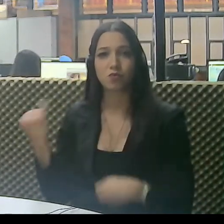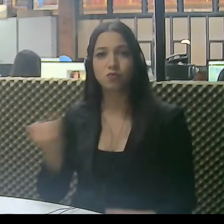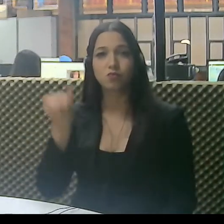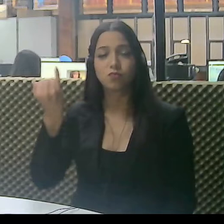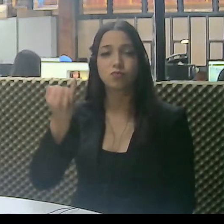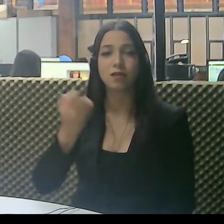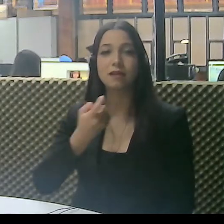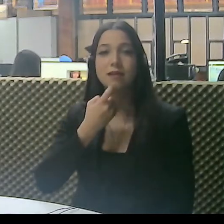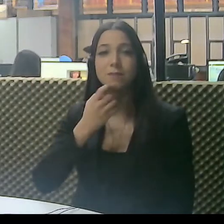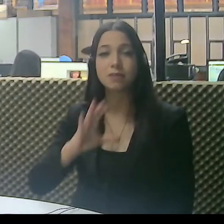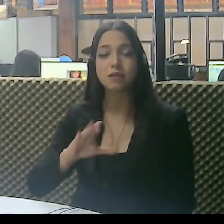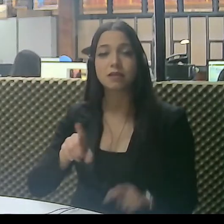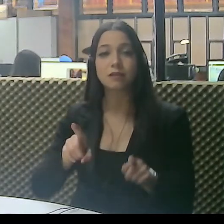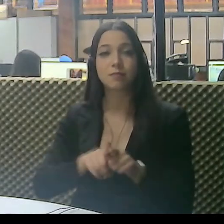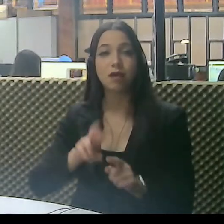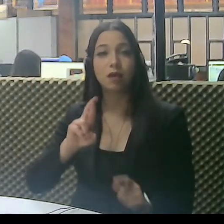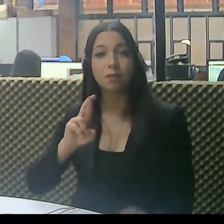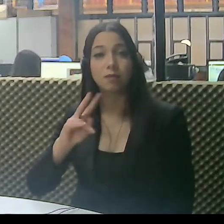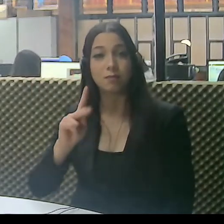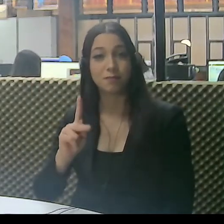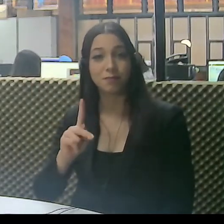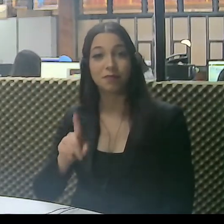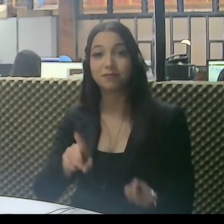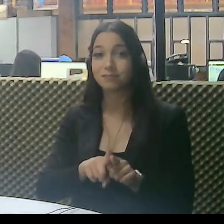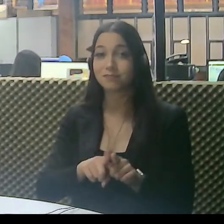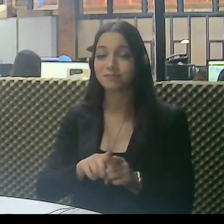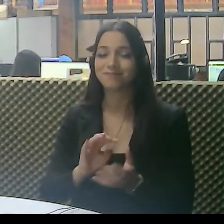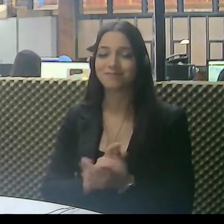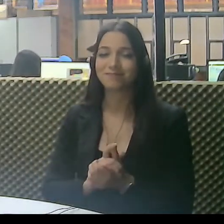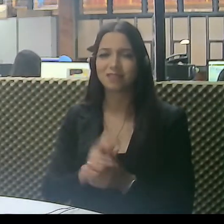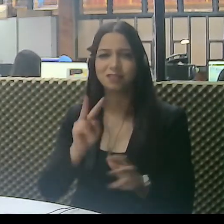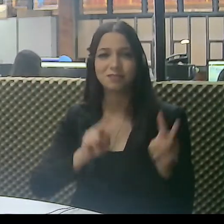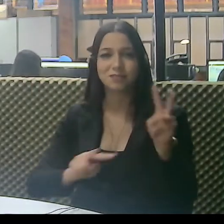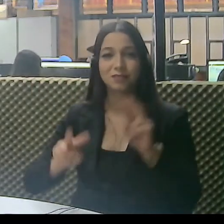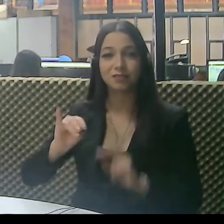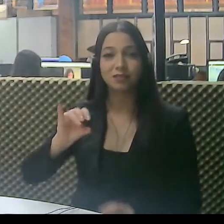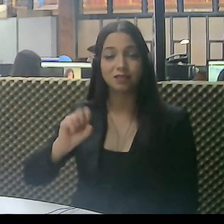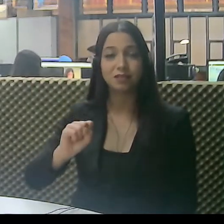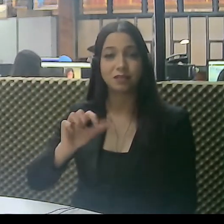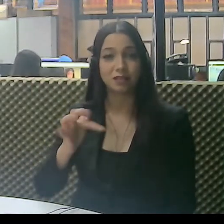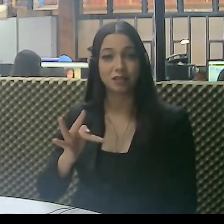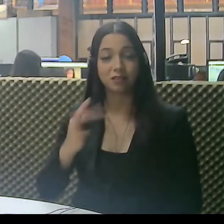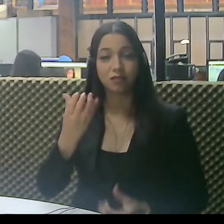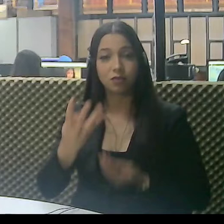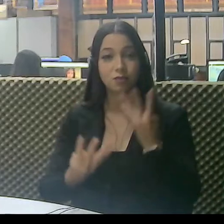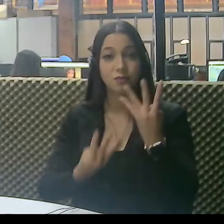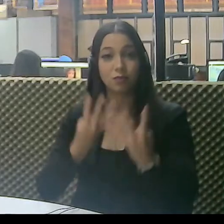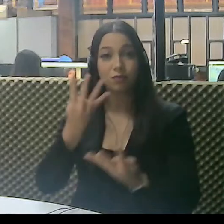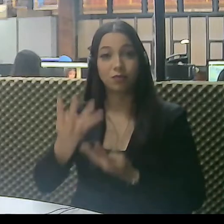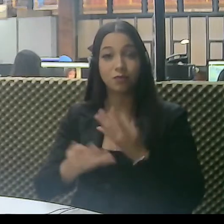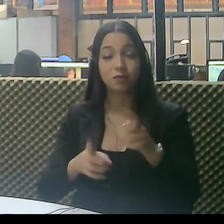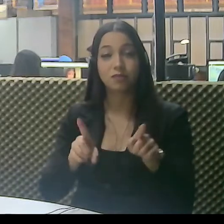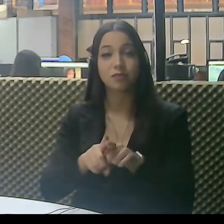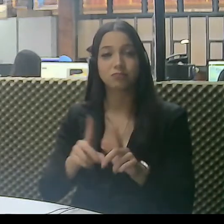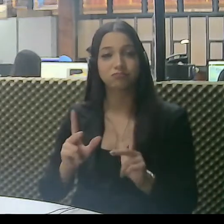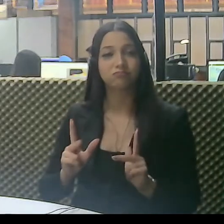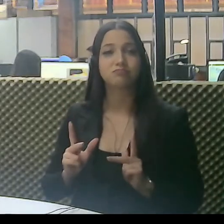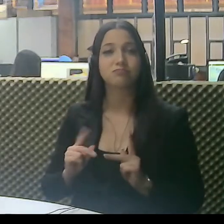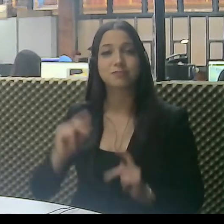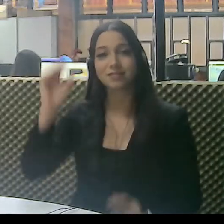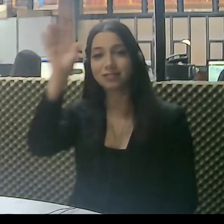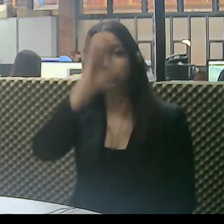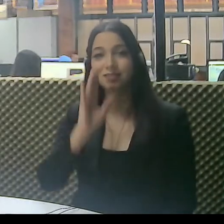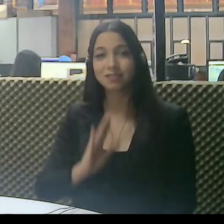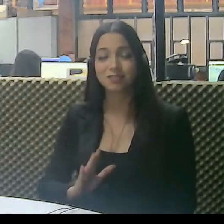como Campinas e Ribeirão Preto, por exemplo. A avaliação do ISF quadrimestral ainda corrobora o reconhecimento